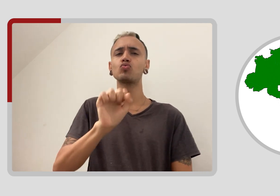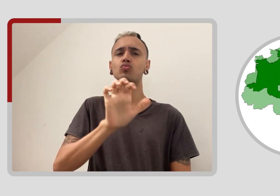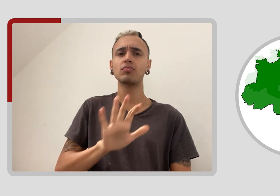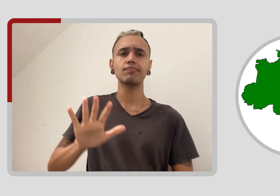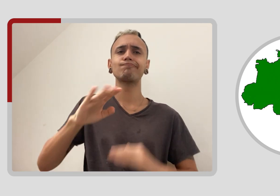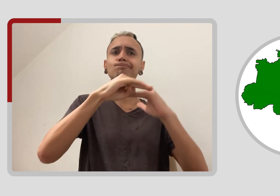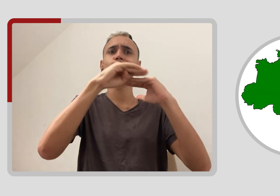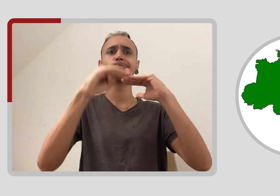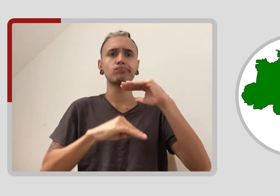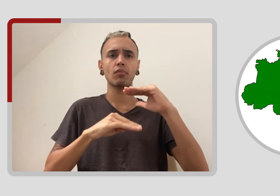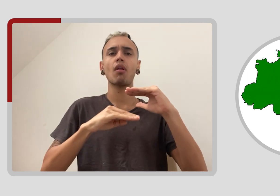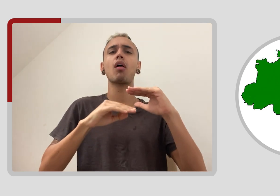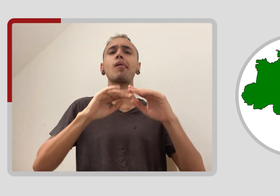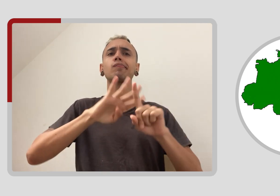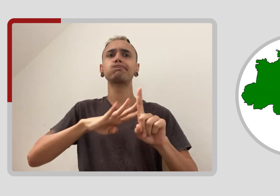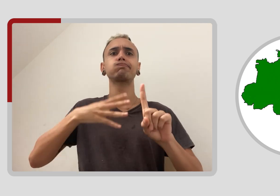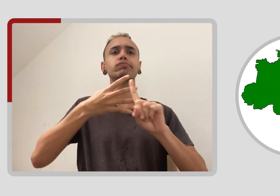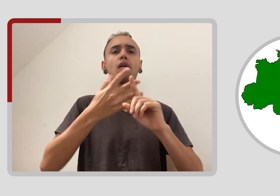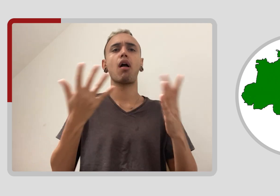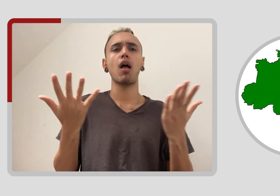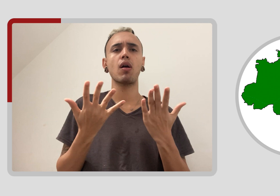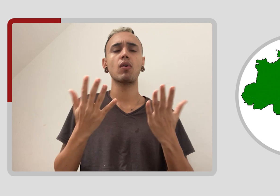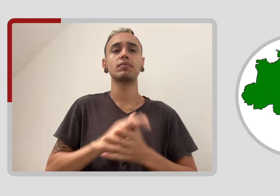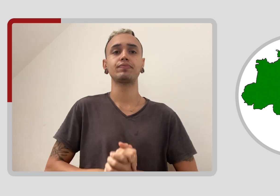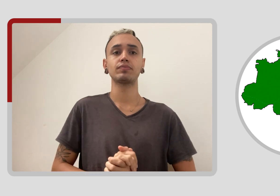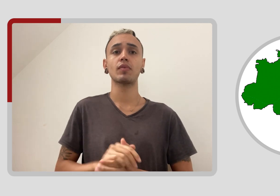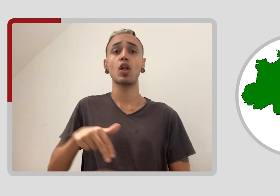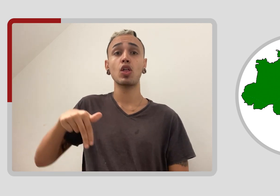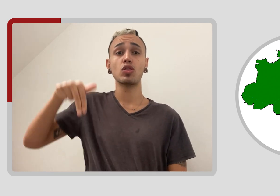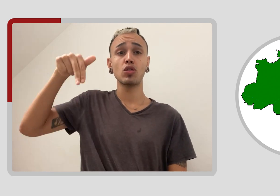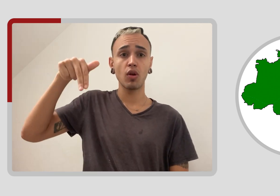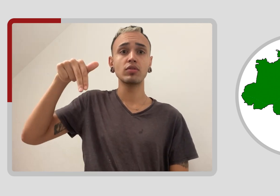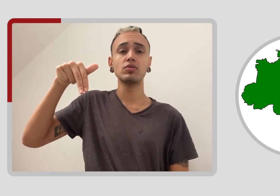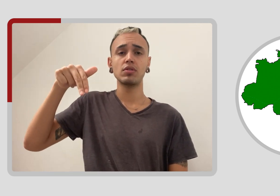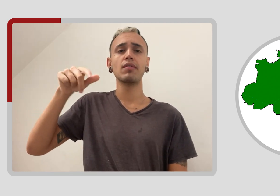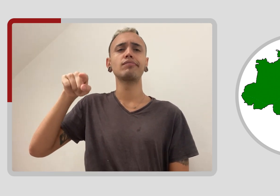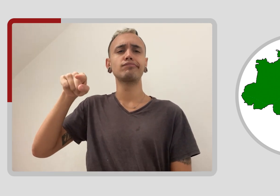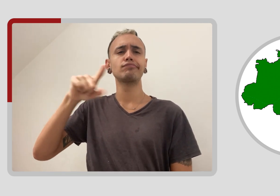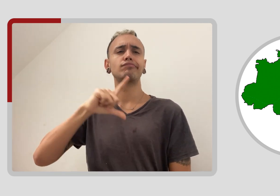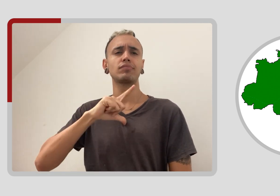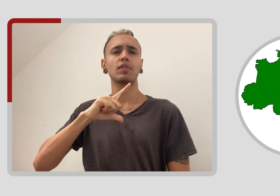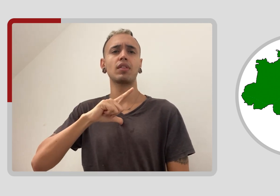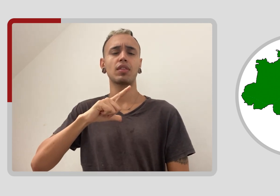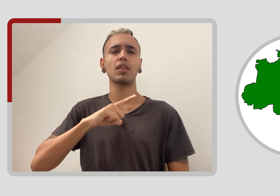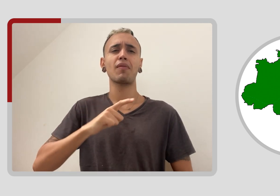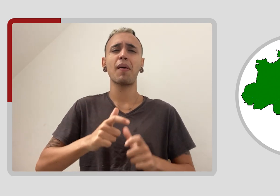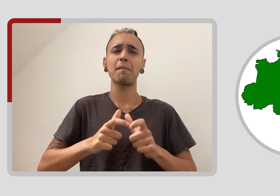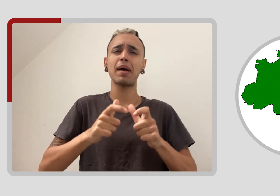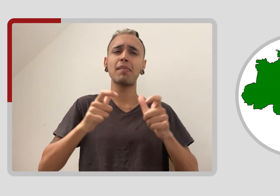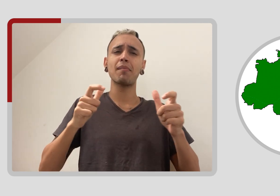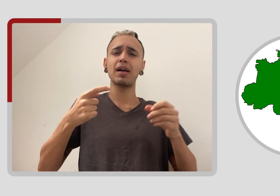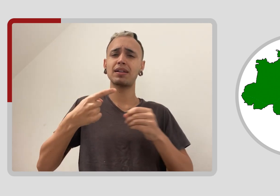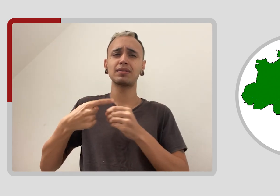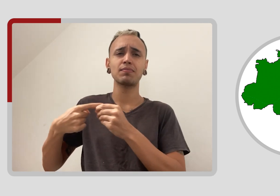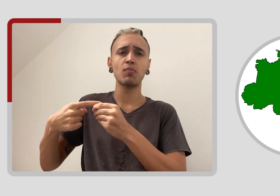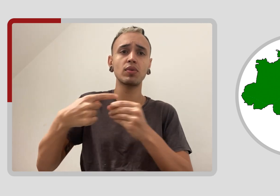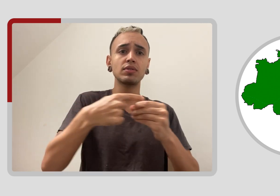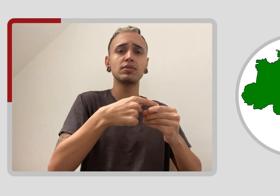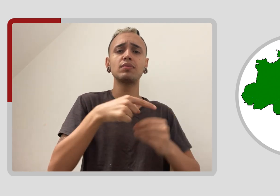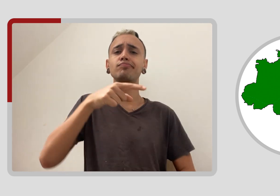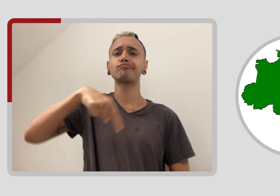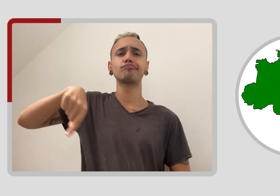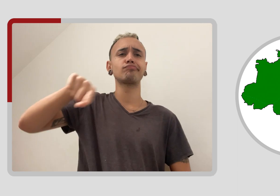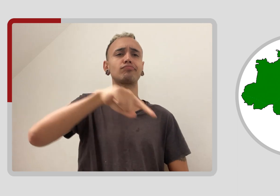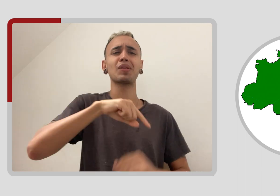período a região norte concentrou a maior proporção de municípios nas piores situações de